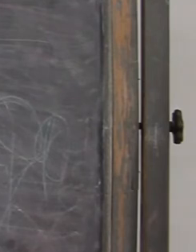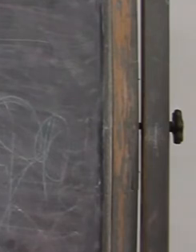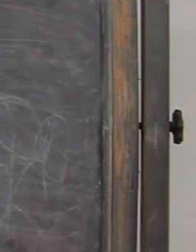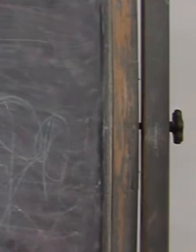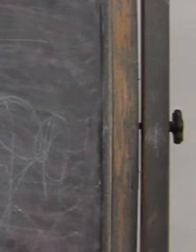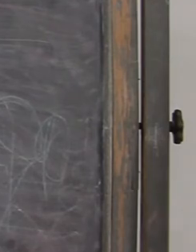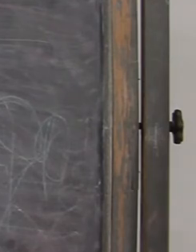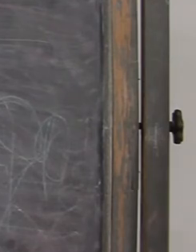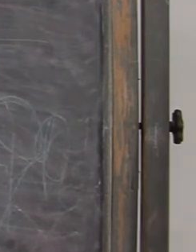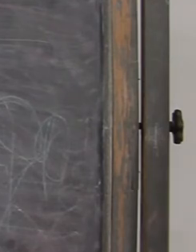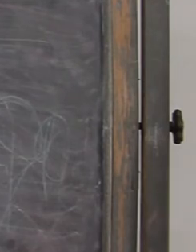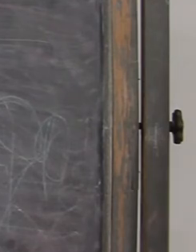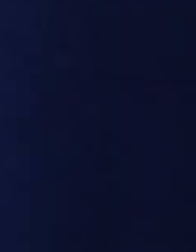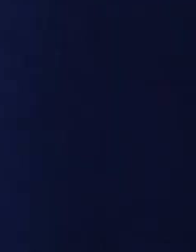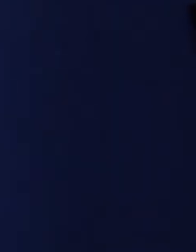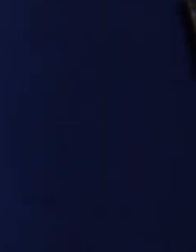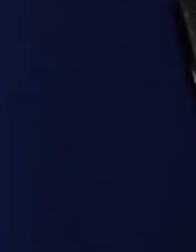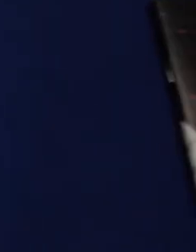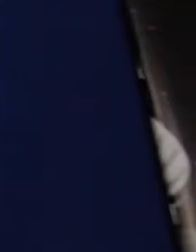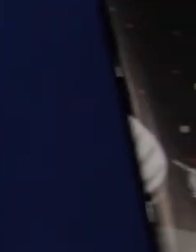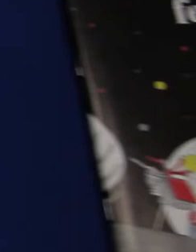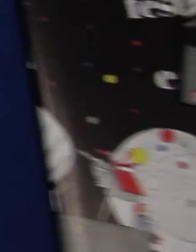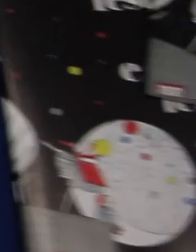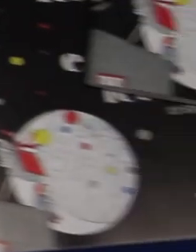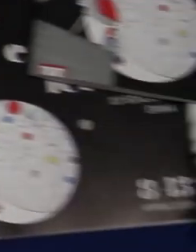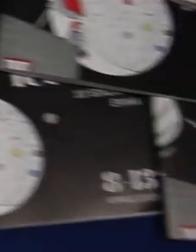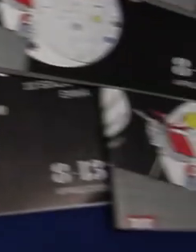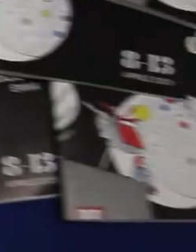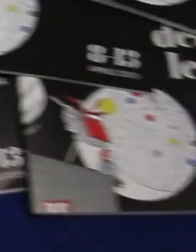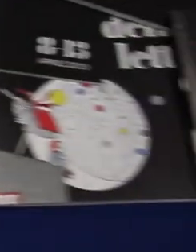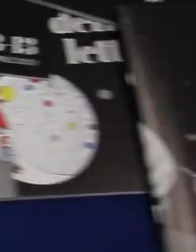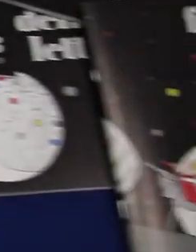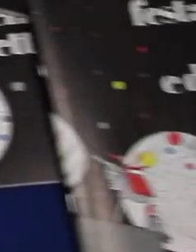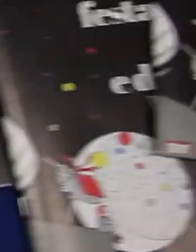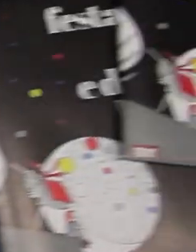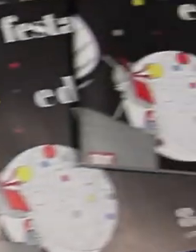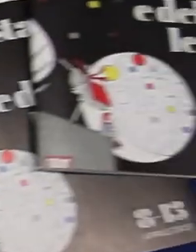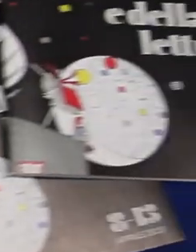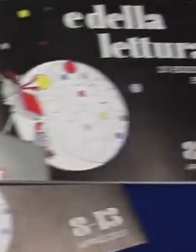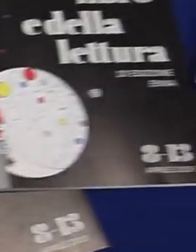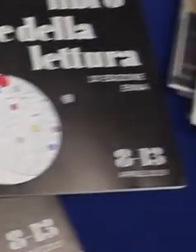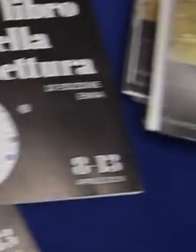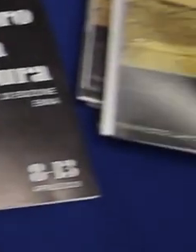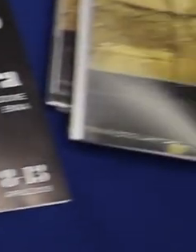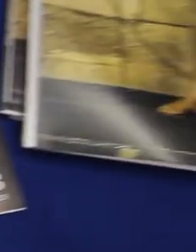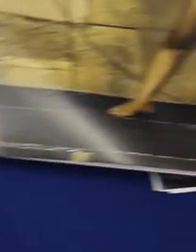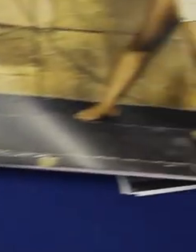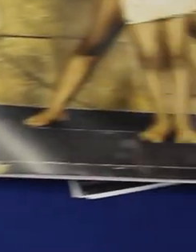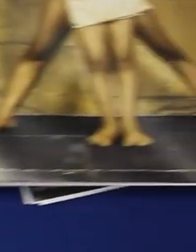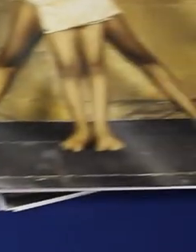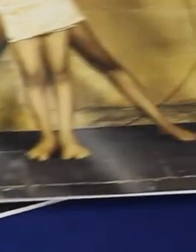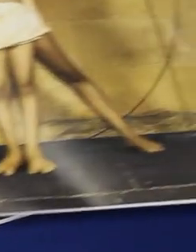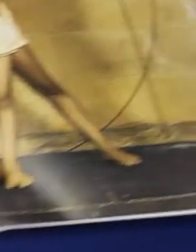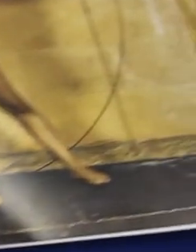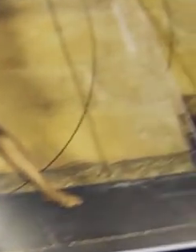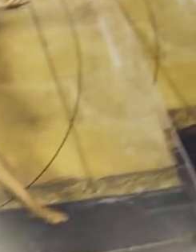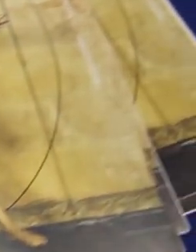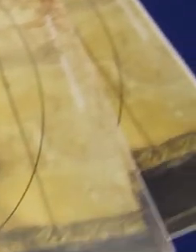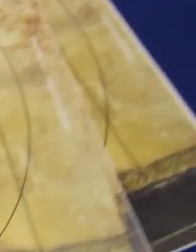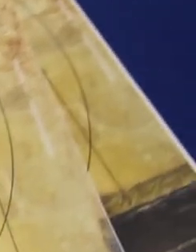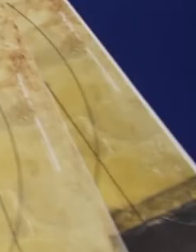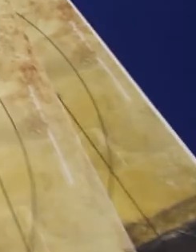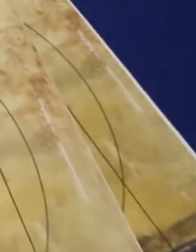libri sul tema della sindrome di Down, uno che si chiama Marco e Papà, pubblicato qui in Italia, un